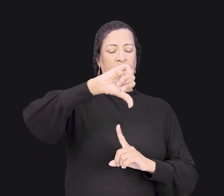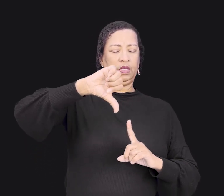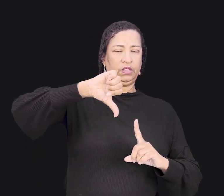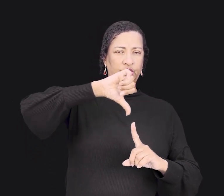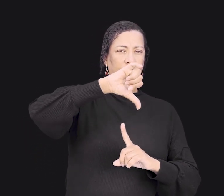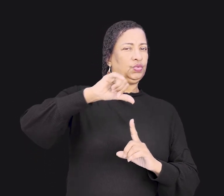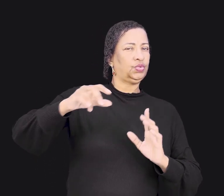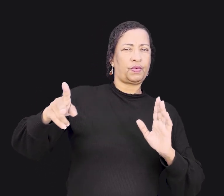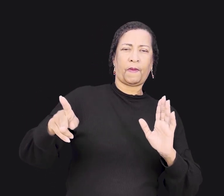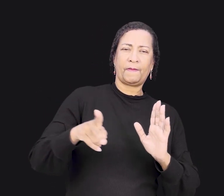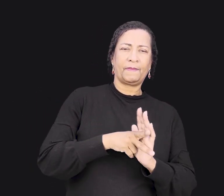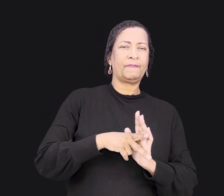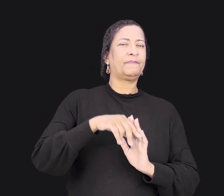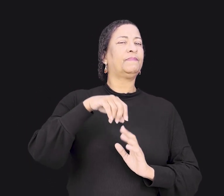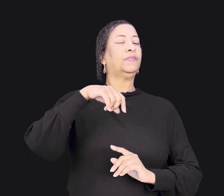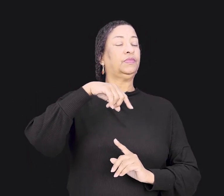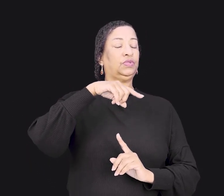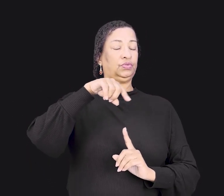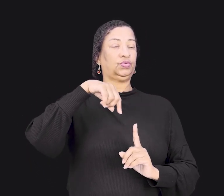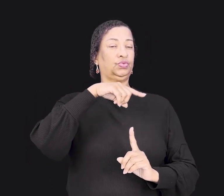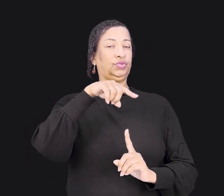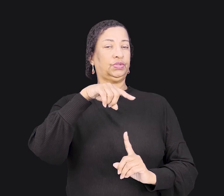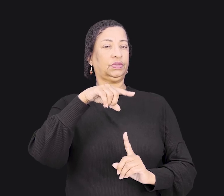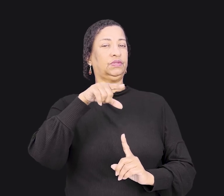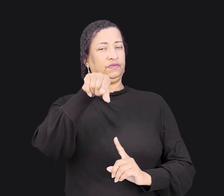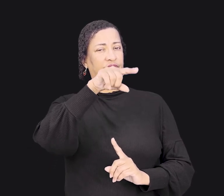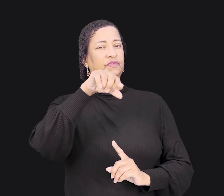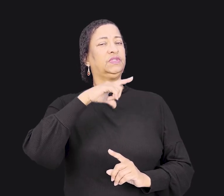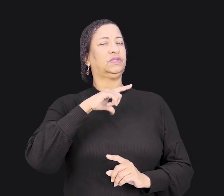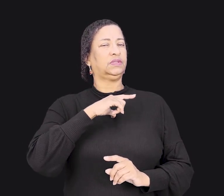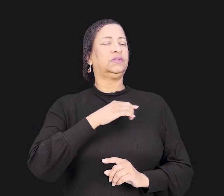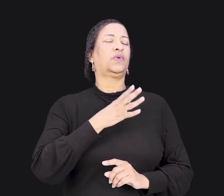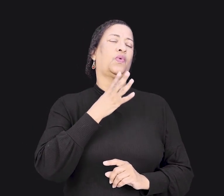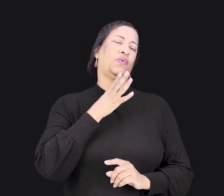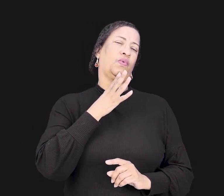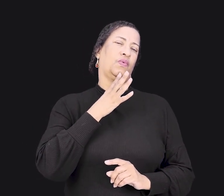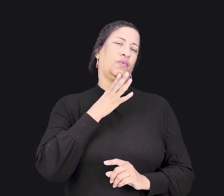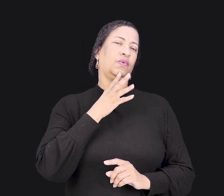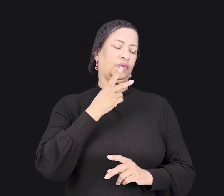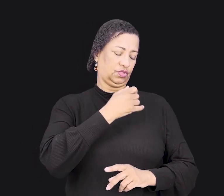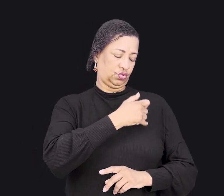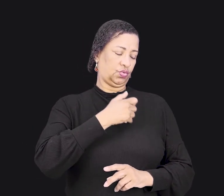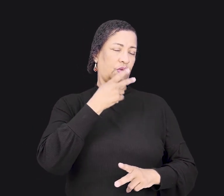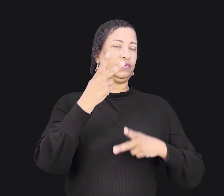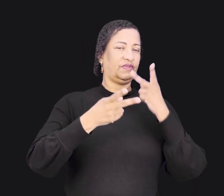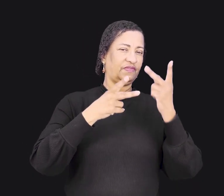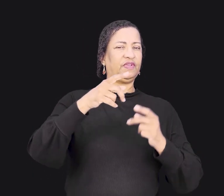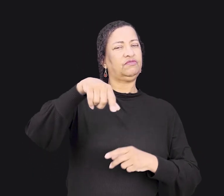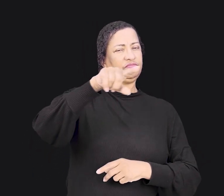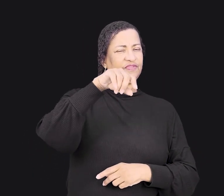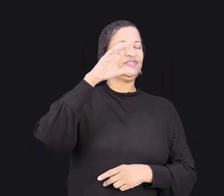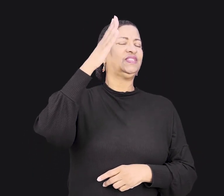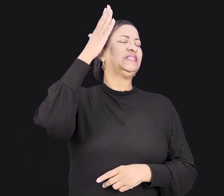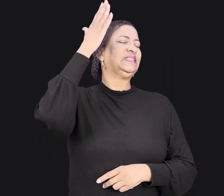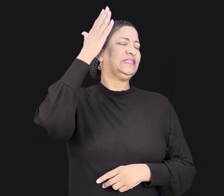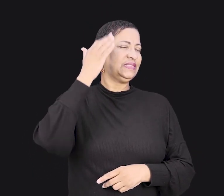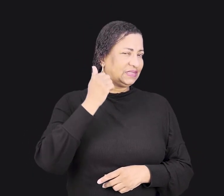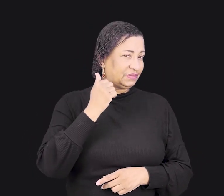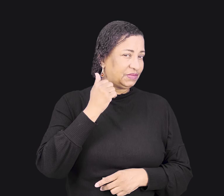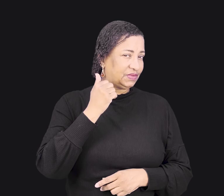vocês têm conhecimento. João estava dizendo que eles sabiam porque sabiam. Está difícil de entender o que estou falando? Bom,